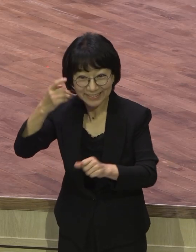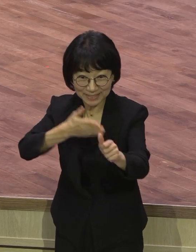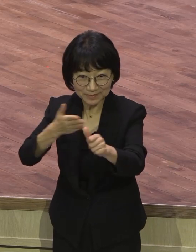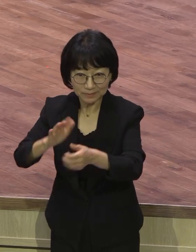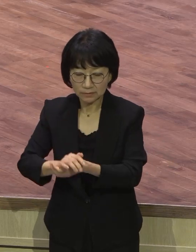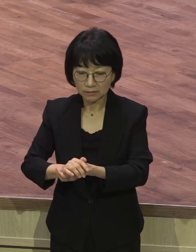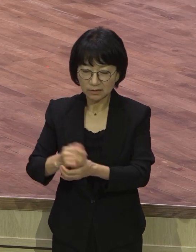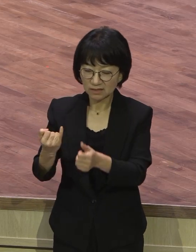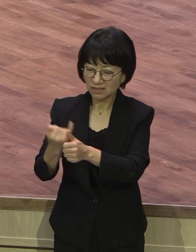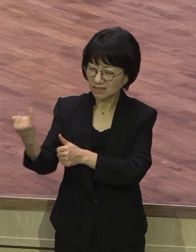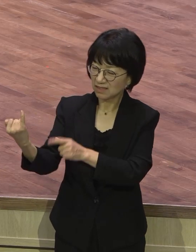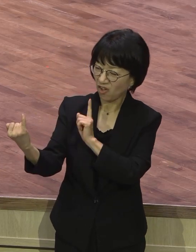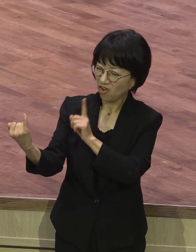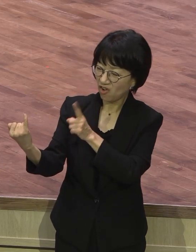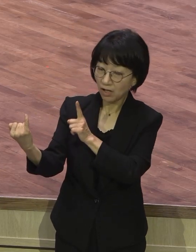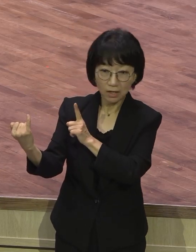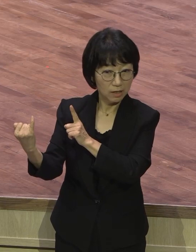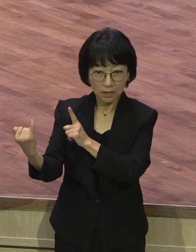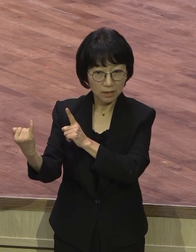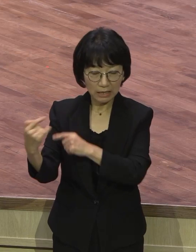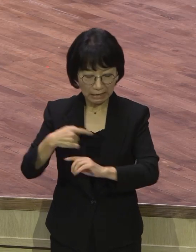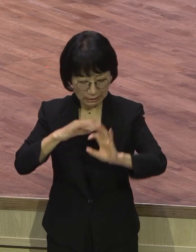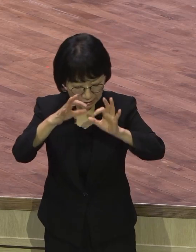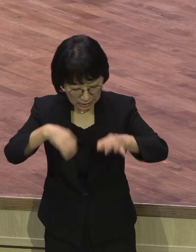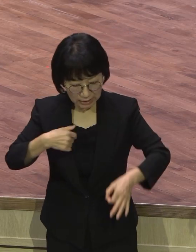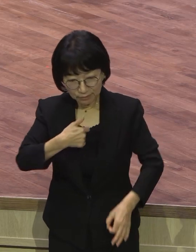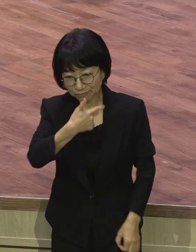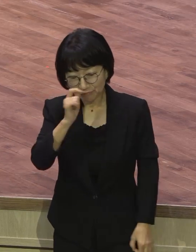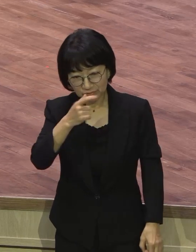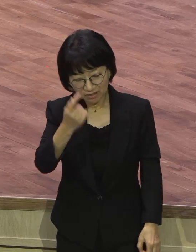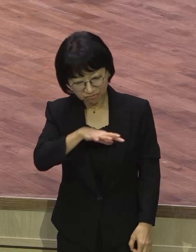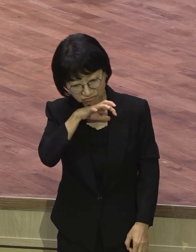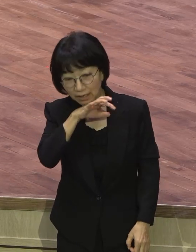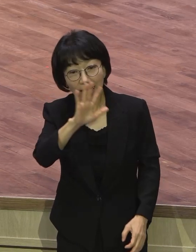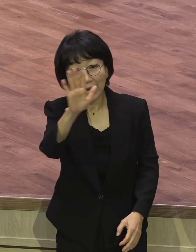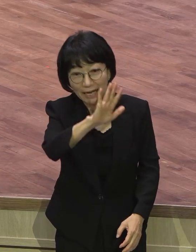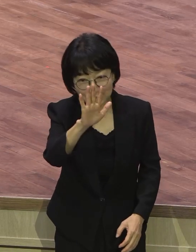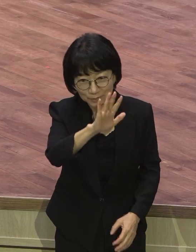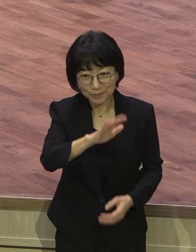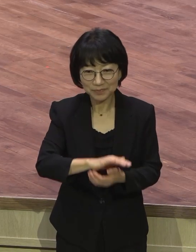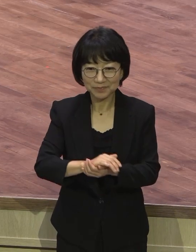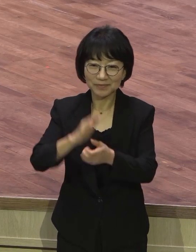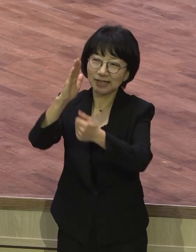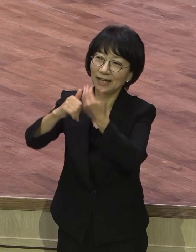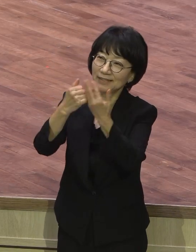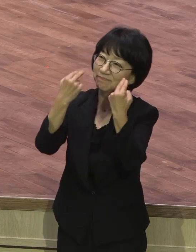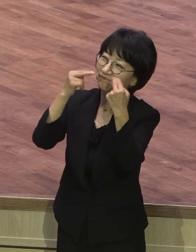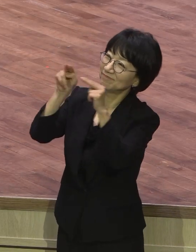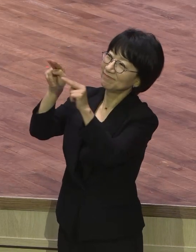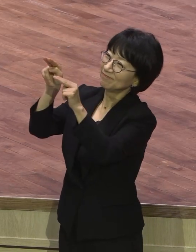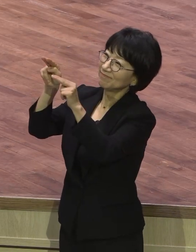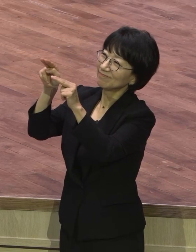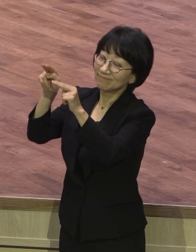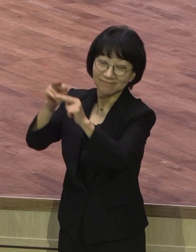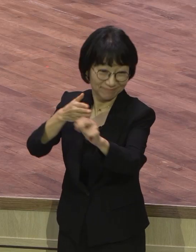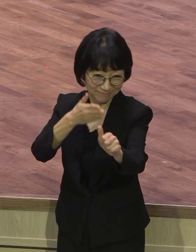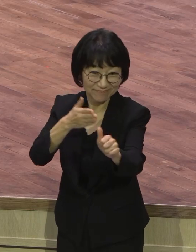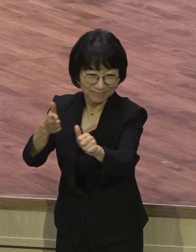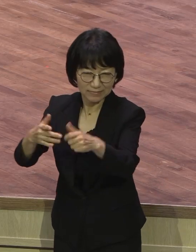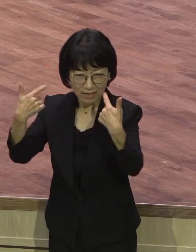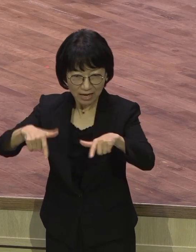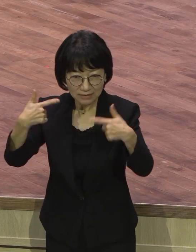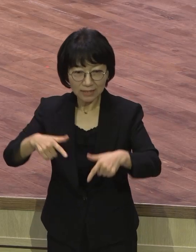아닙니다 신세 한탄한 것이 아닙니다 자기 능력 바라본 것이 아닙니다 하나님을 바라봤어요 모두 영적 해석 해서